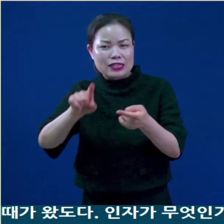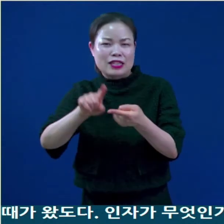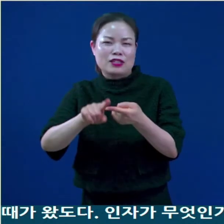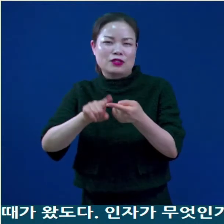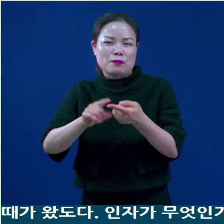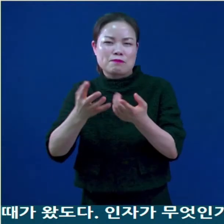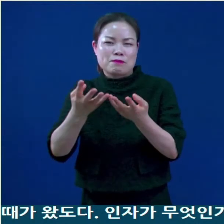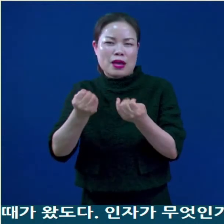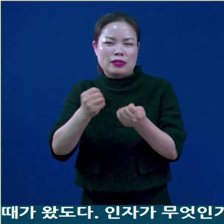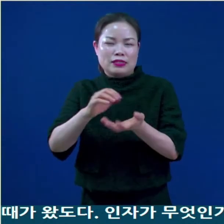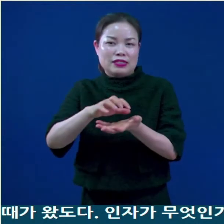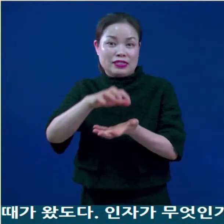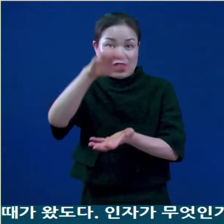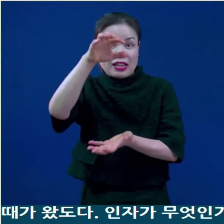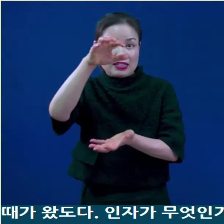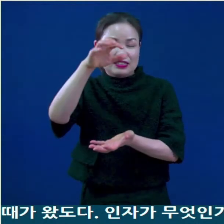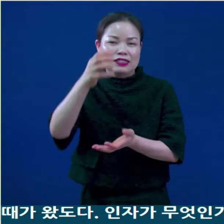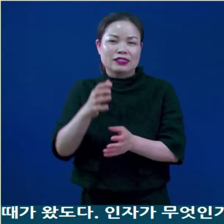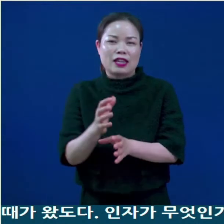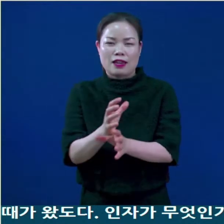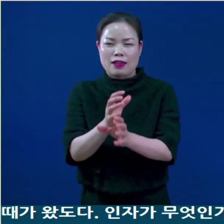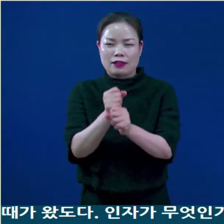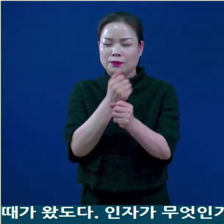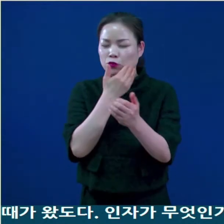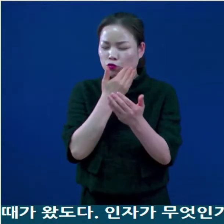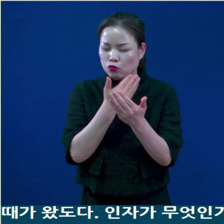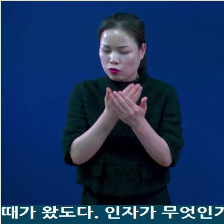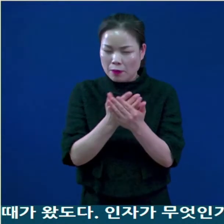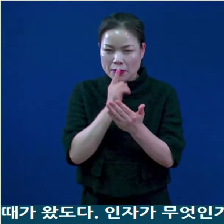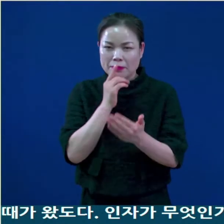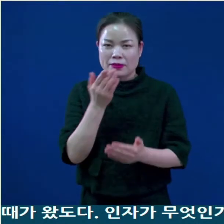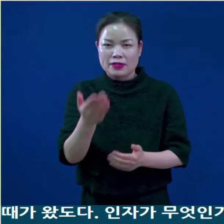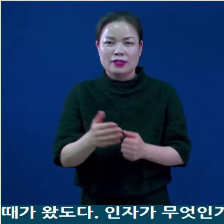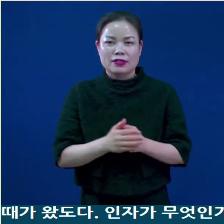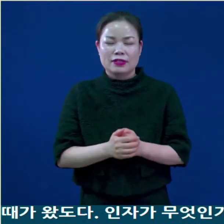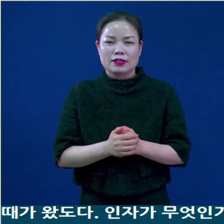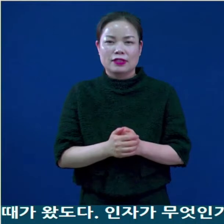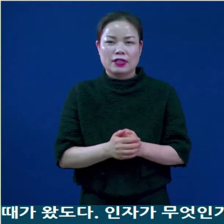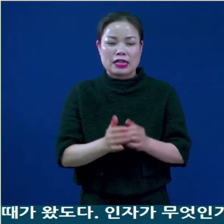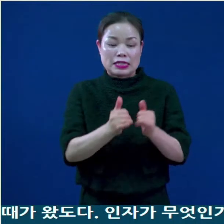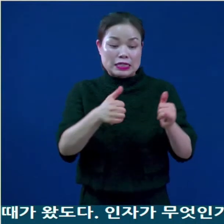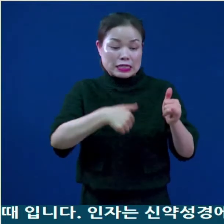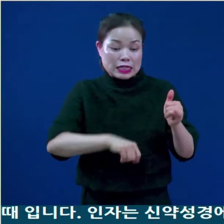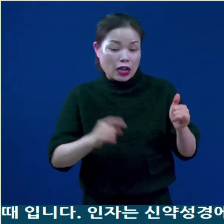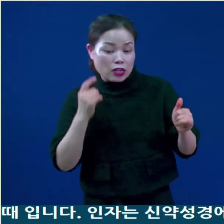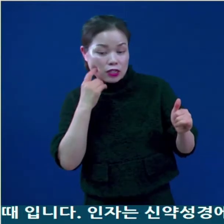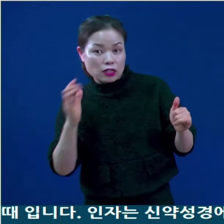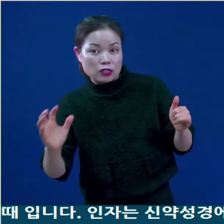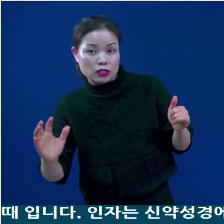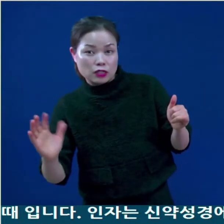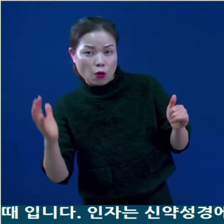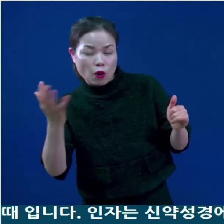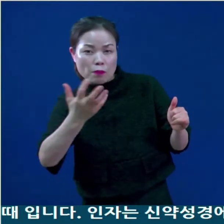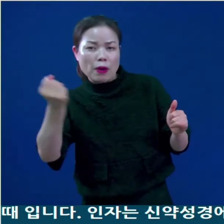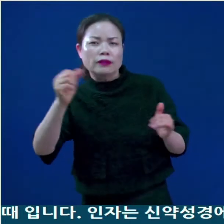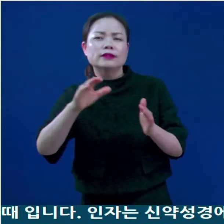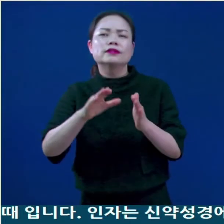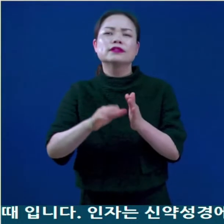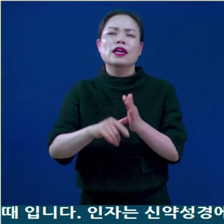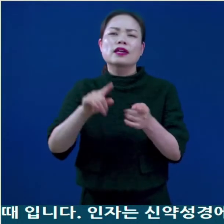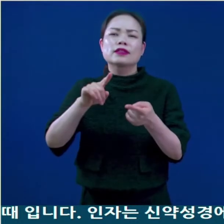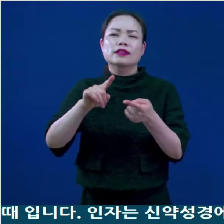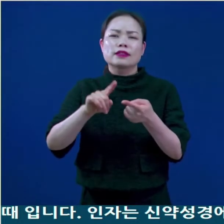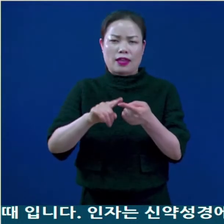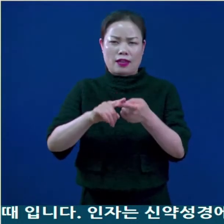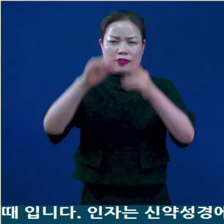많은 분량인데 오늘 아주 그 핵심적인 것만 보고, 그 인자가 영광 받을 때라는 게 뭔가 오늘의 핵심입니다. 영광 받을 때에 대한